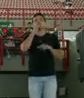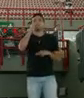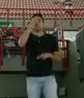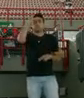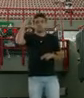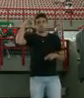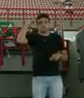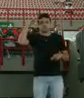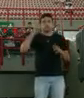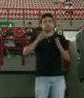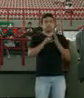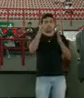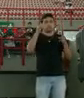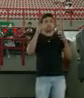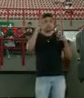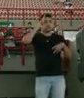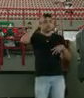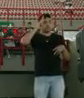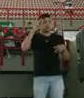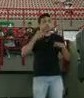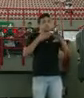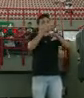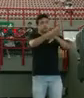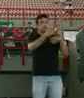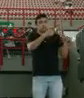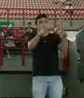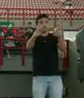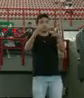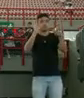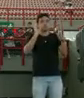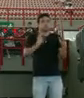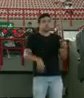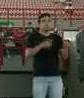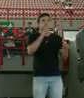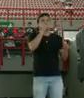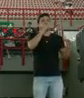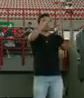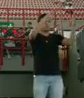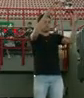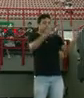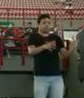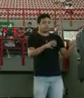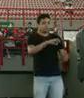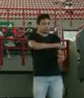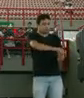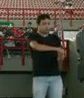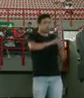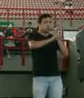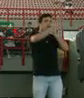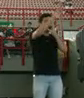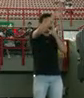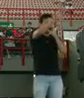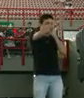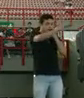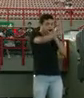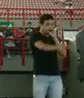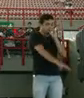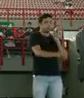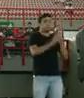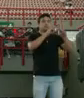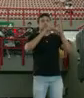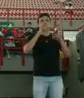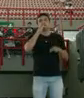chega no primeiro dia de trabalho, na segunda-feira, está bebendo o garrafão d'água todinho, meu amigo. Aí os amigos já dizem assim, eita,